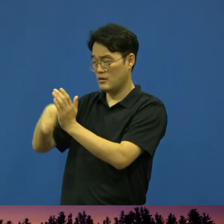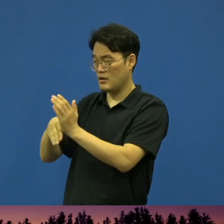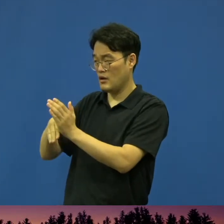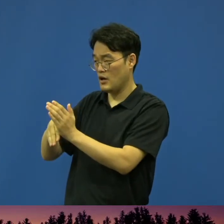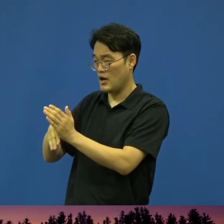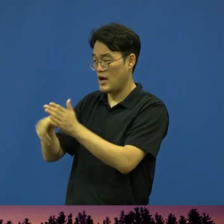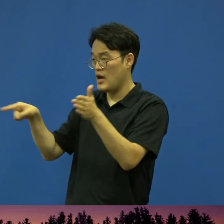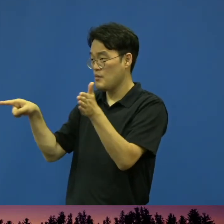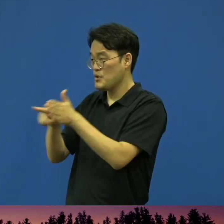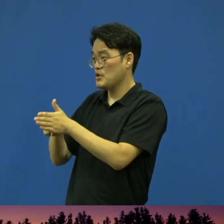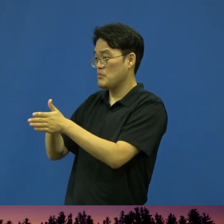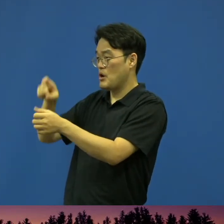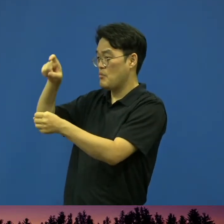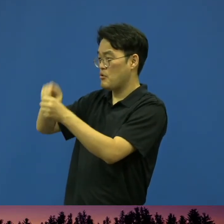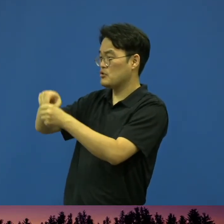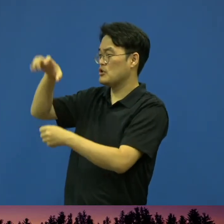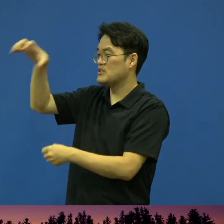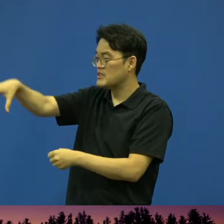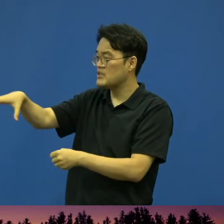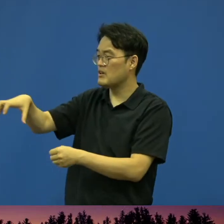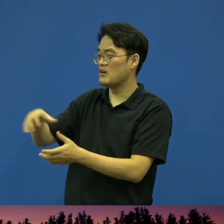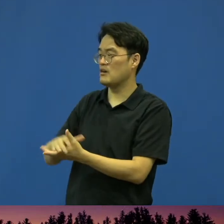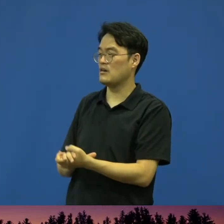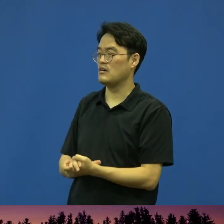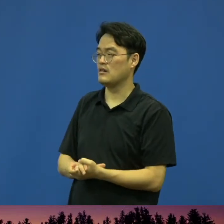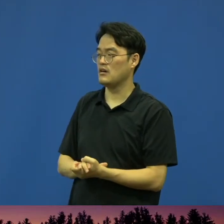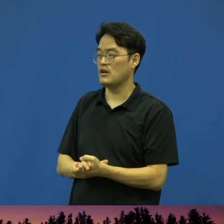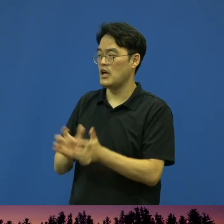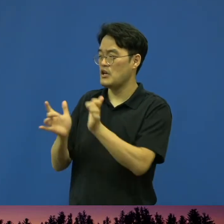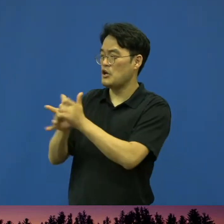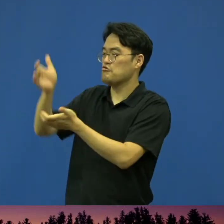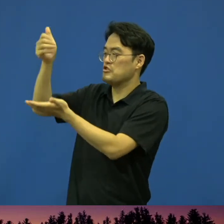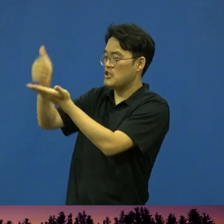그래서 천국문 앞에서 당황하지 않습니다.